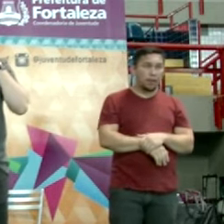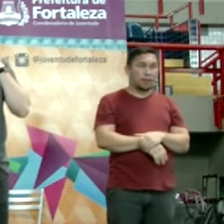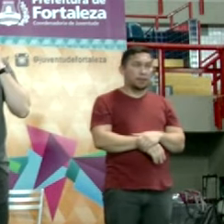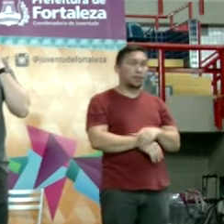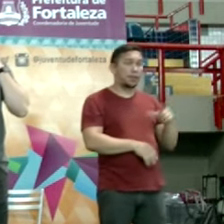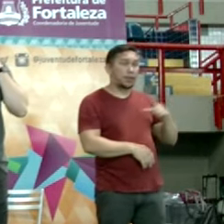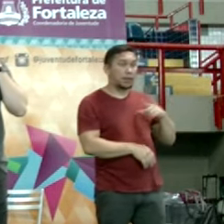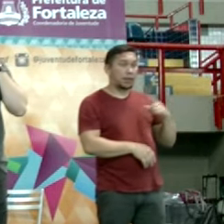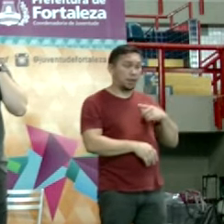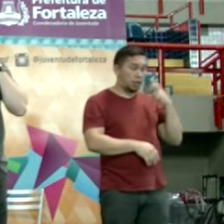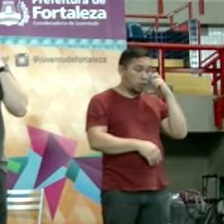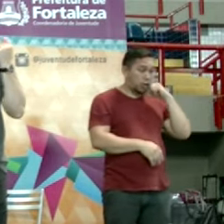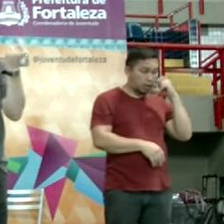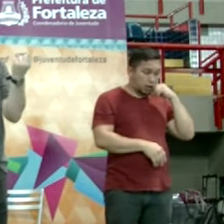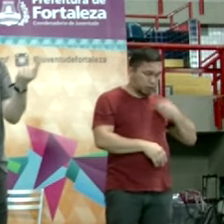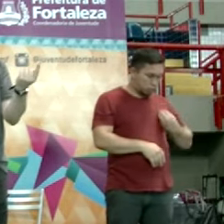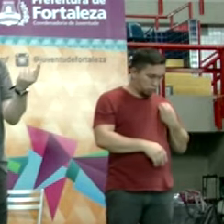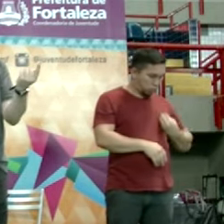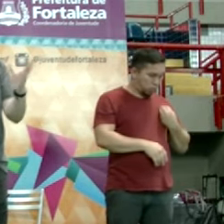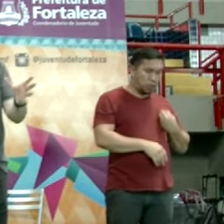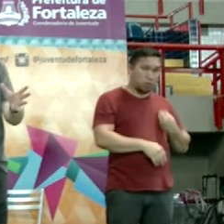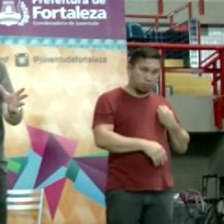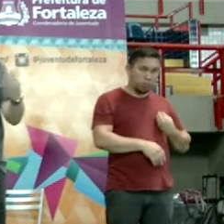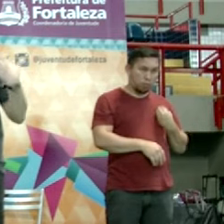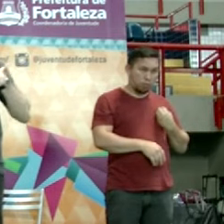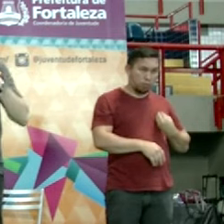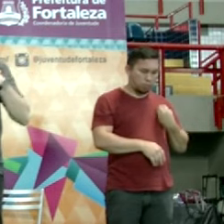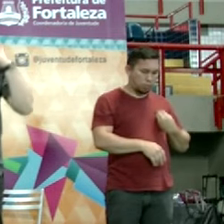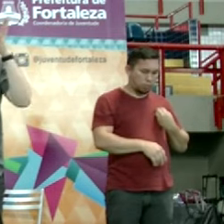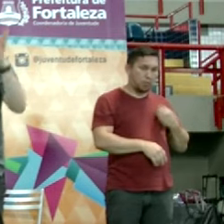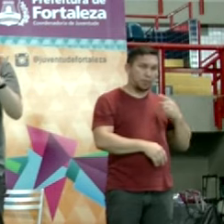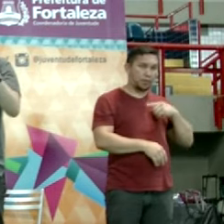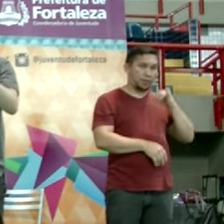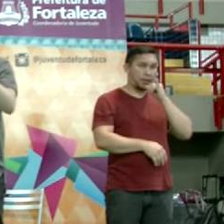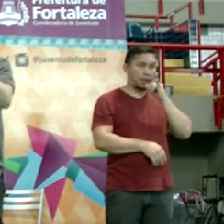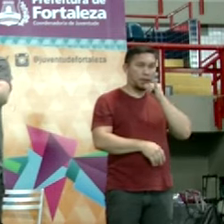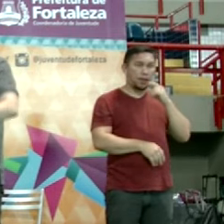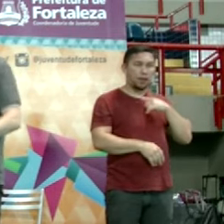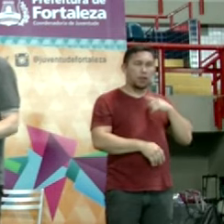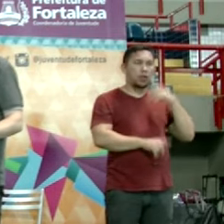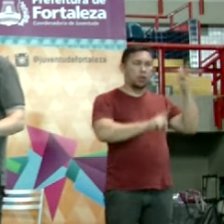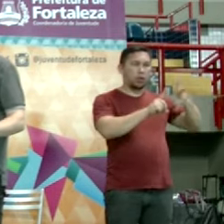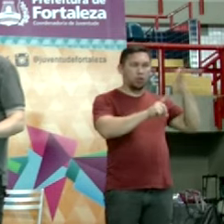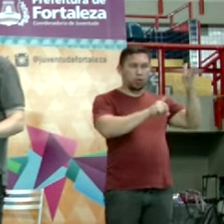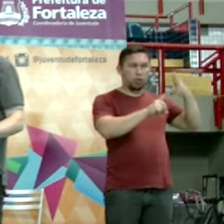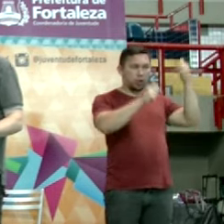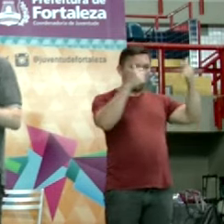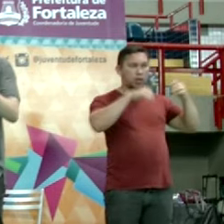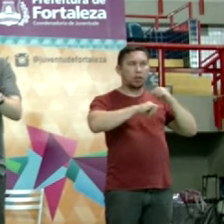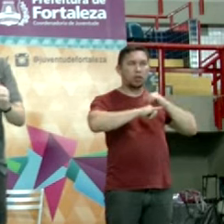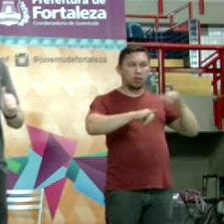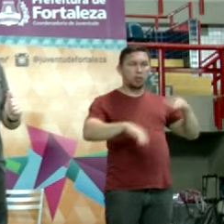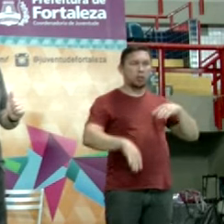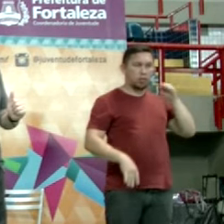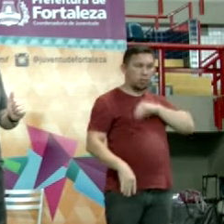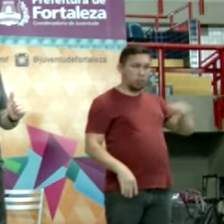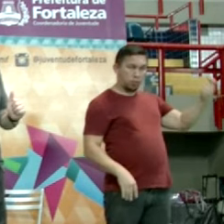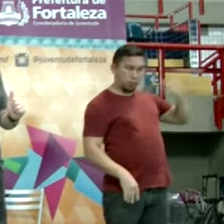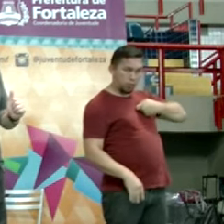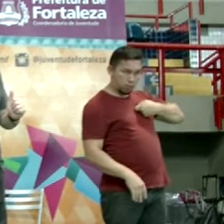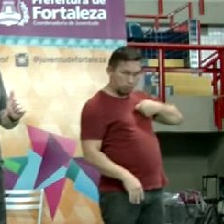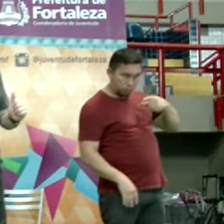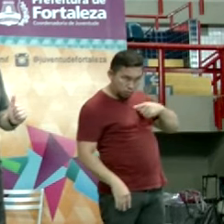Renda ativa é aquilo que você, por exemplo, se eu estou aqui agora dando uma palestra, eu recebo por